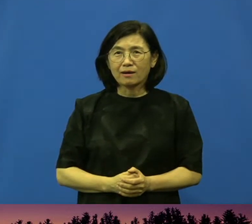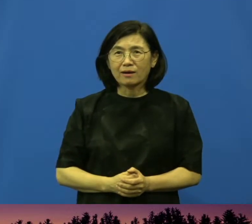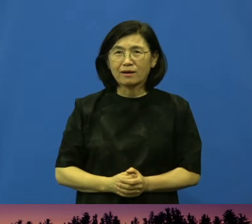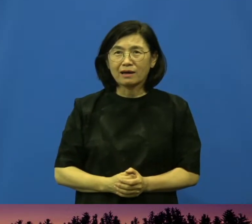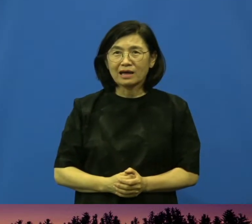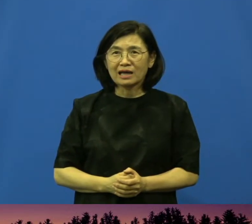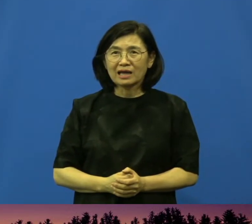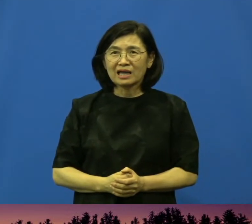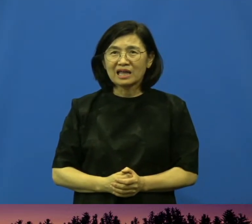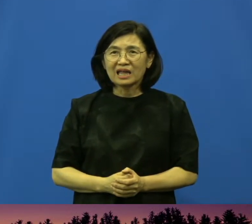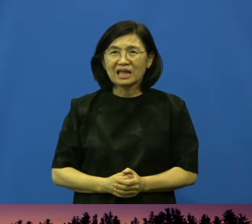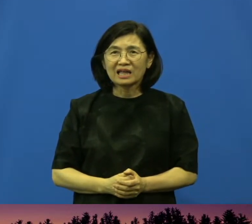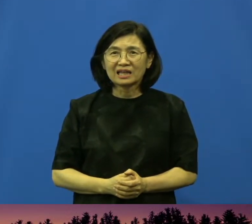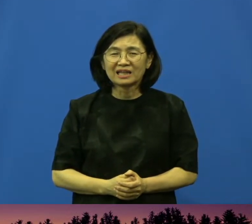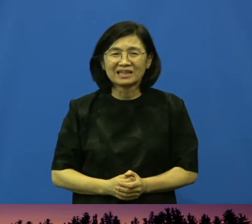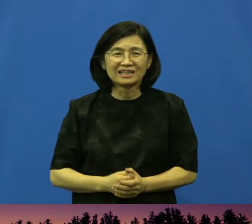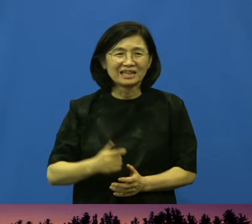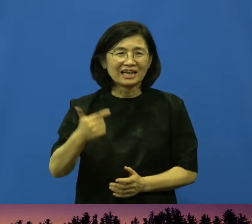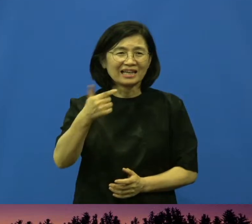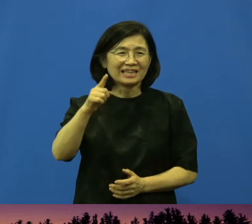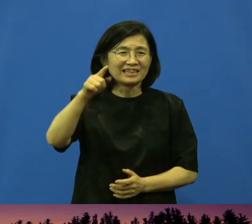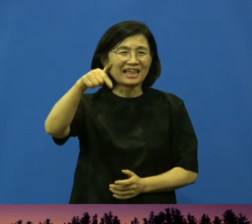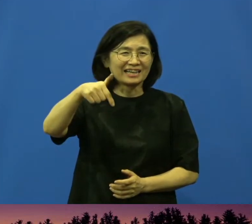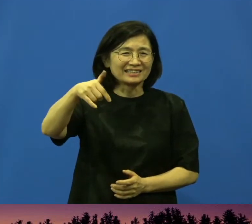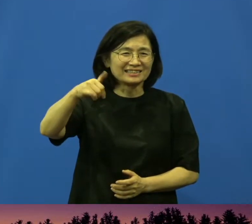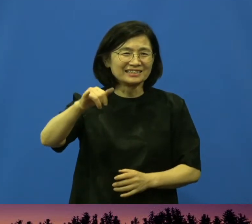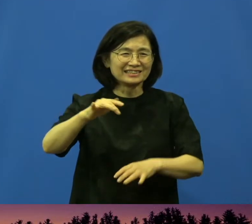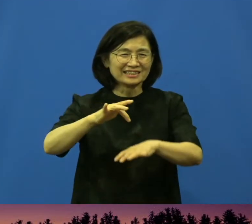낙지 그거